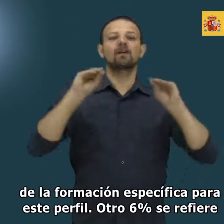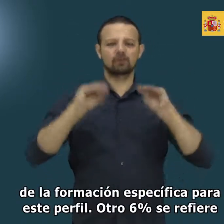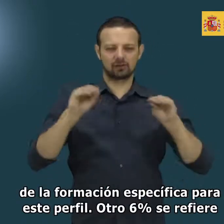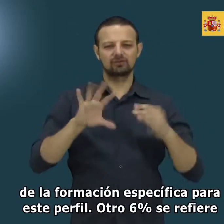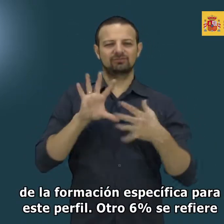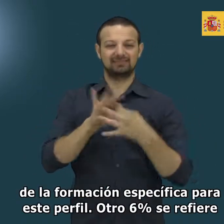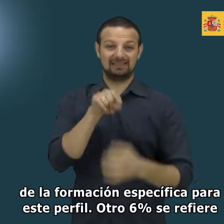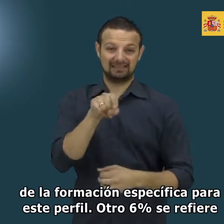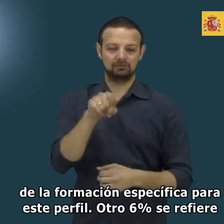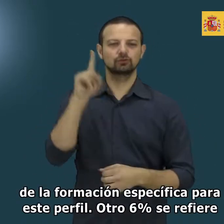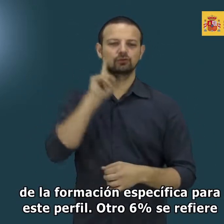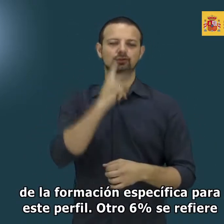formación específica para este perfil.